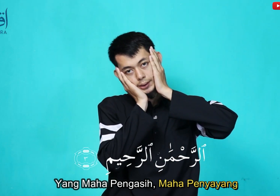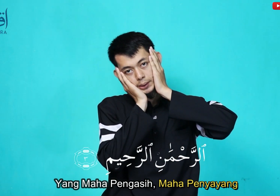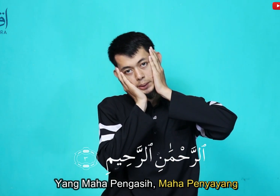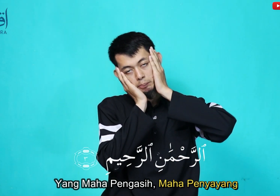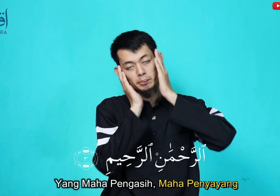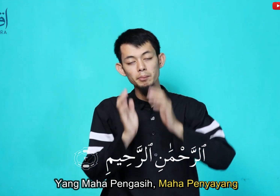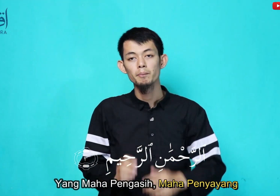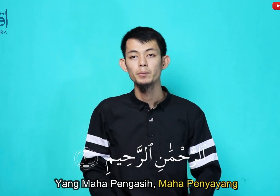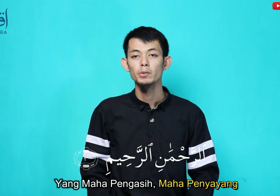Arrahmanirrahim.